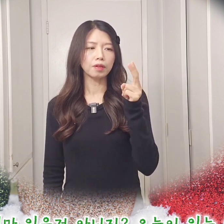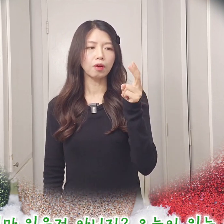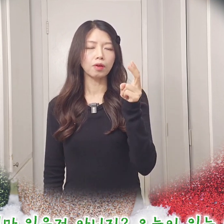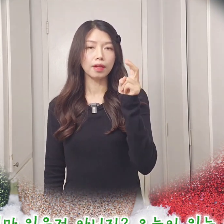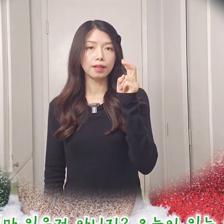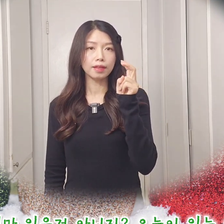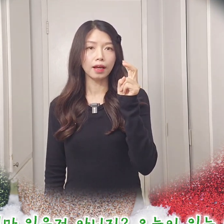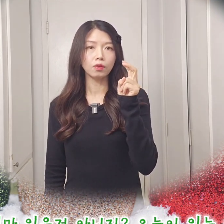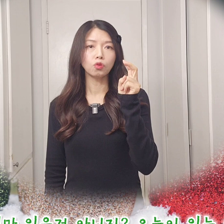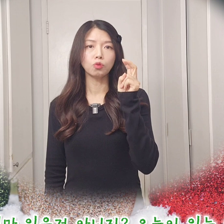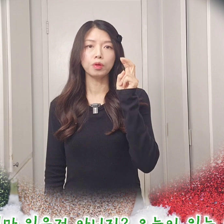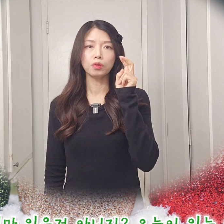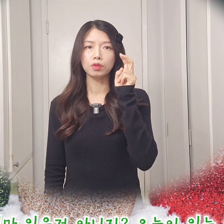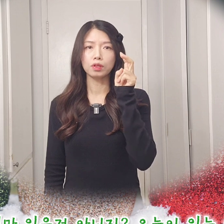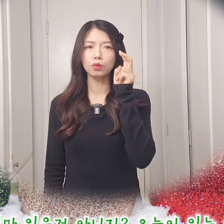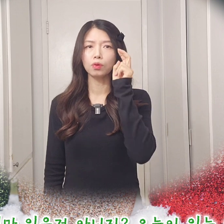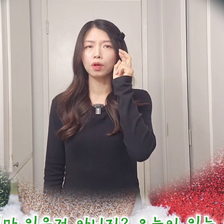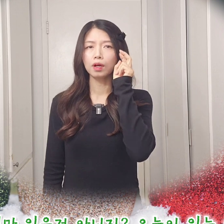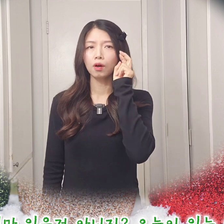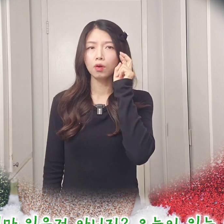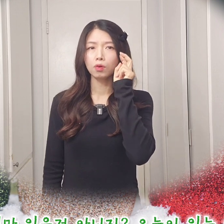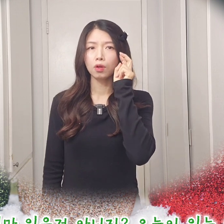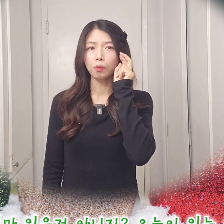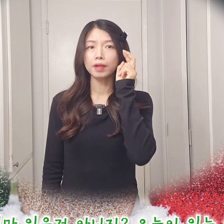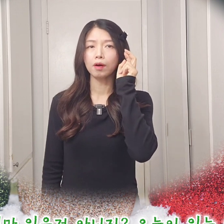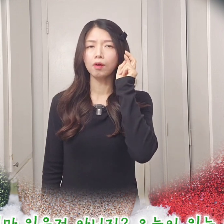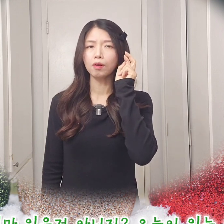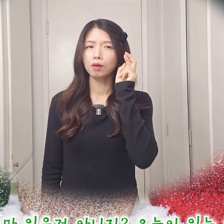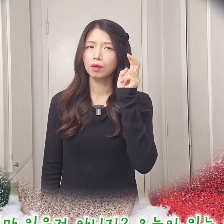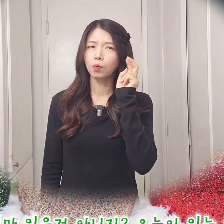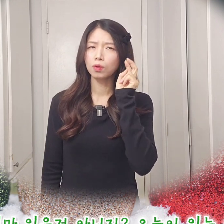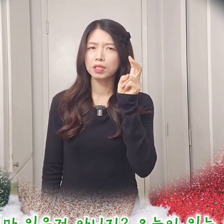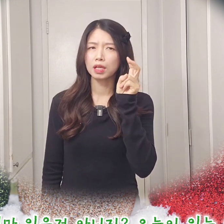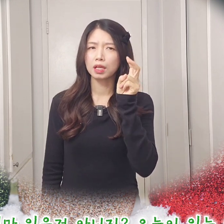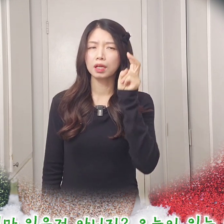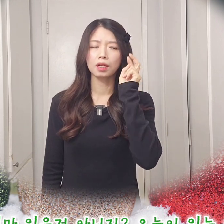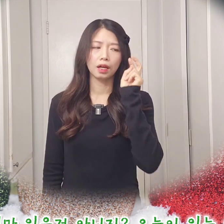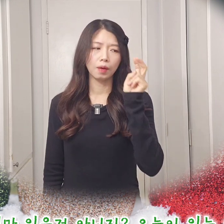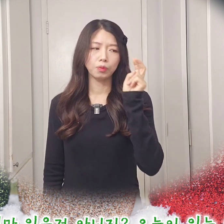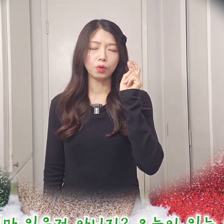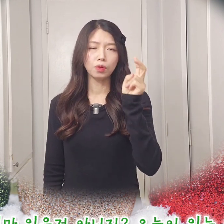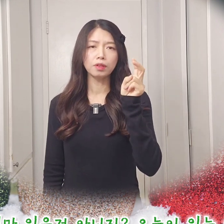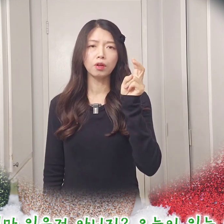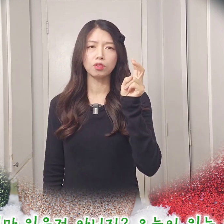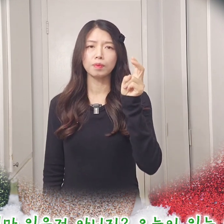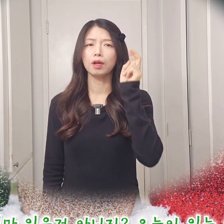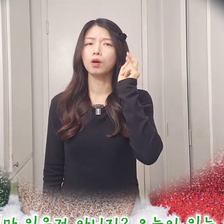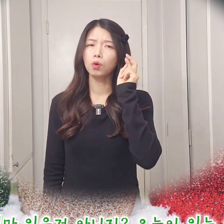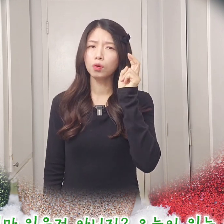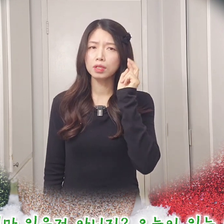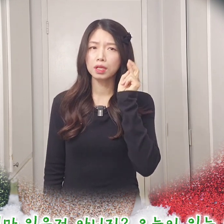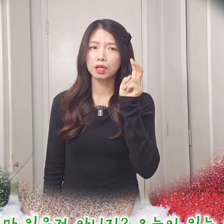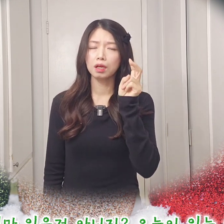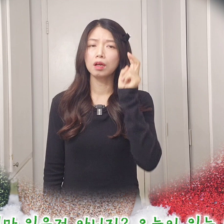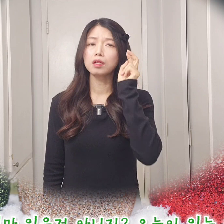펴서 살짝 안으로 구부려 주시고 얼굴 옆에서 혹시 앞뒤로 흔들어 주시면 돼요. 혹시